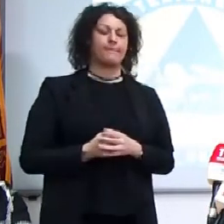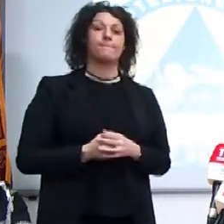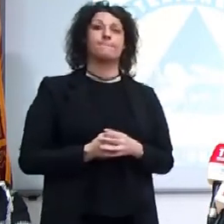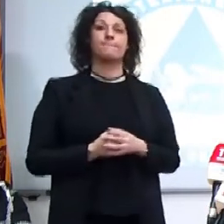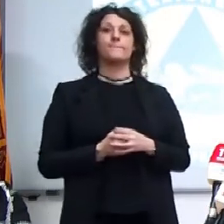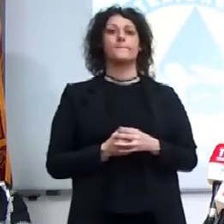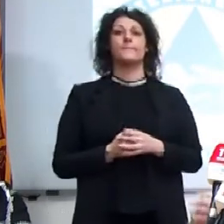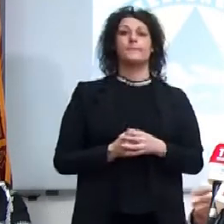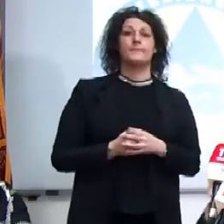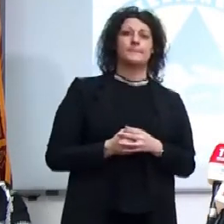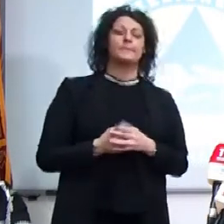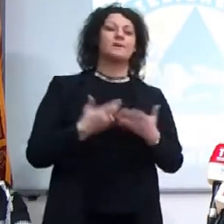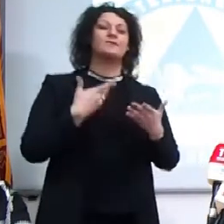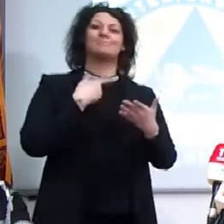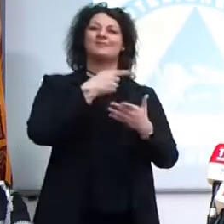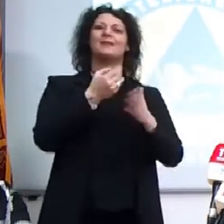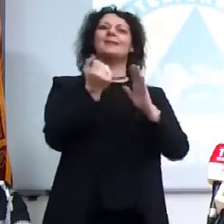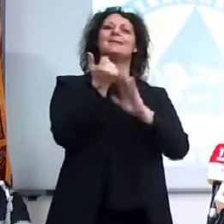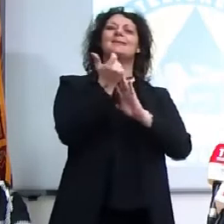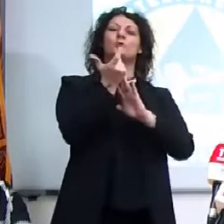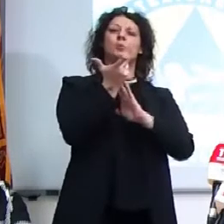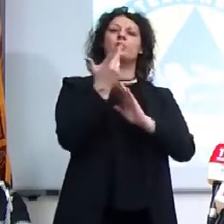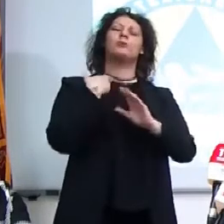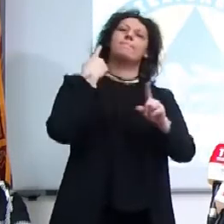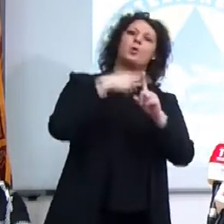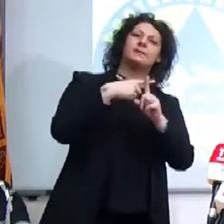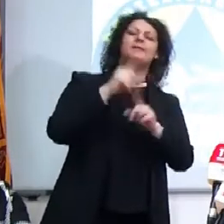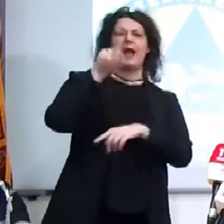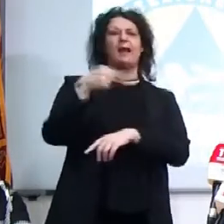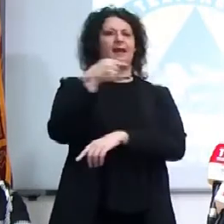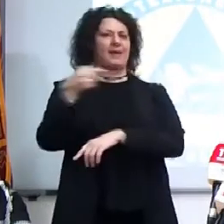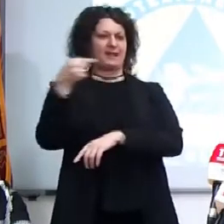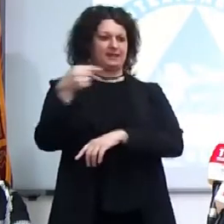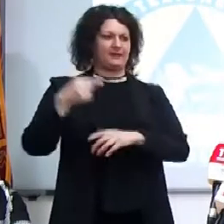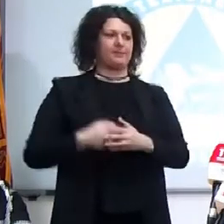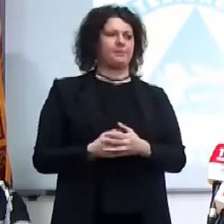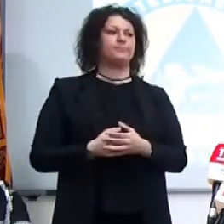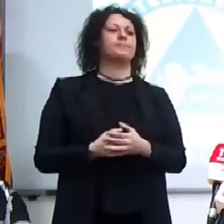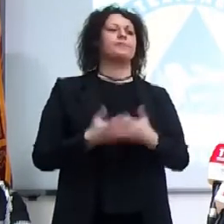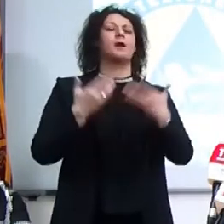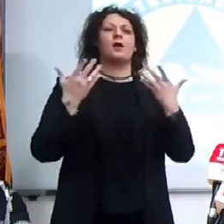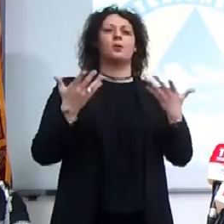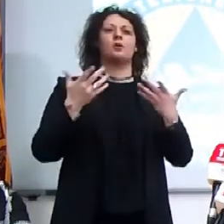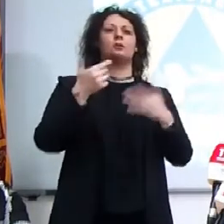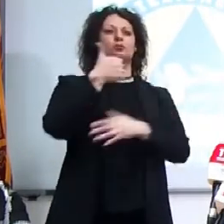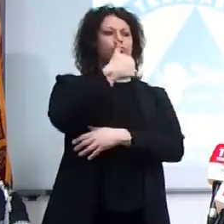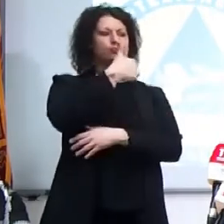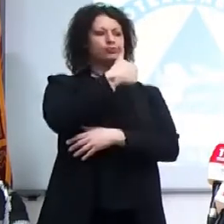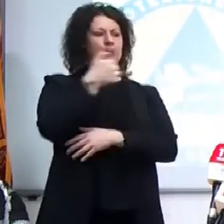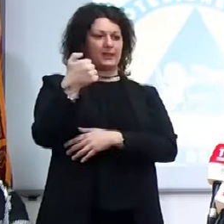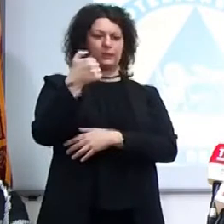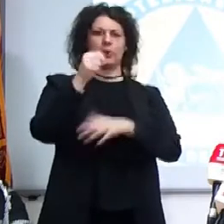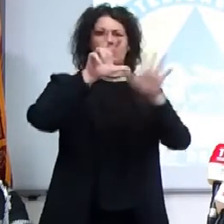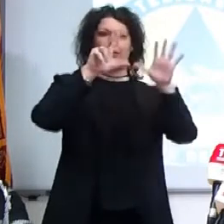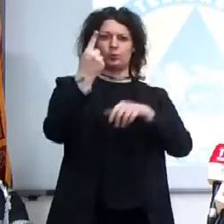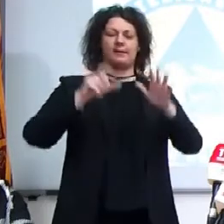a quel tipo di terapia. Sono i clinici che in base alle linee guida decideranno e chiederanno in base al paziente che